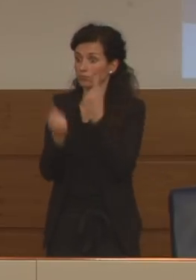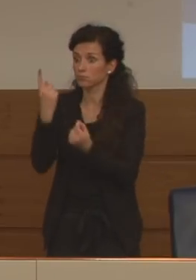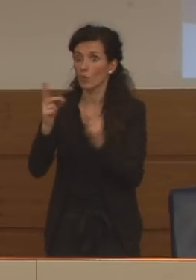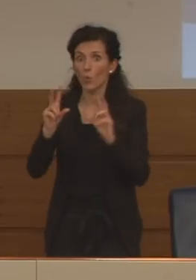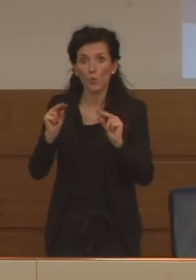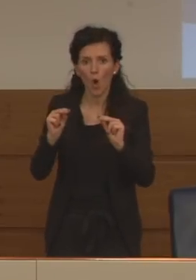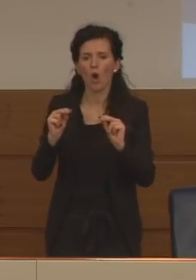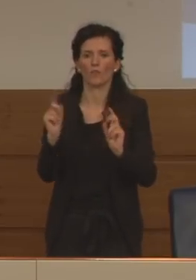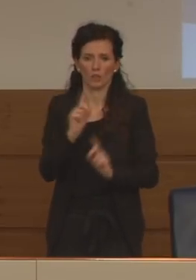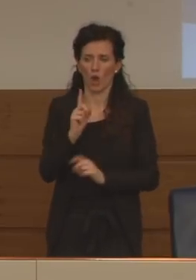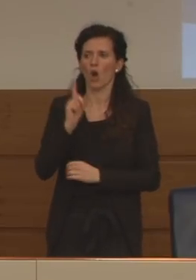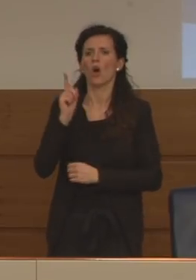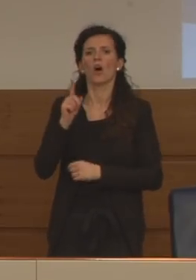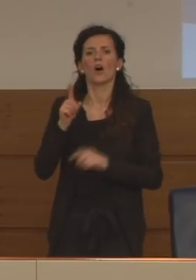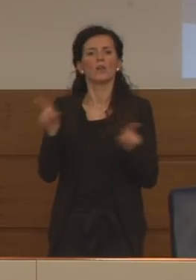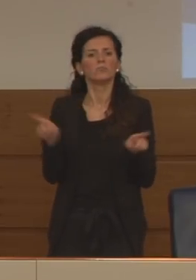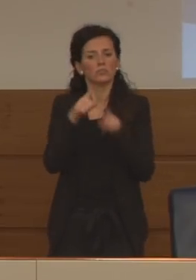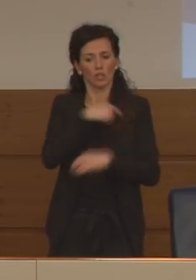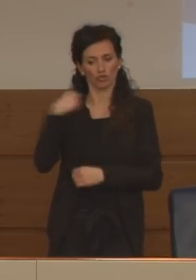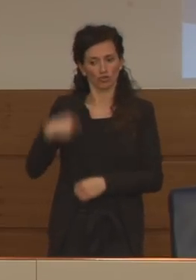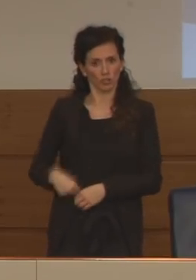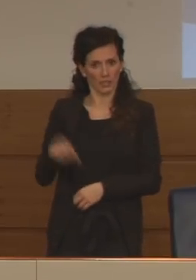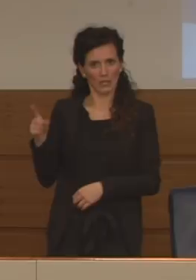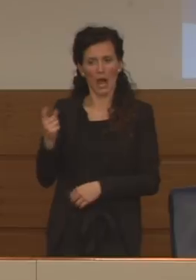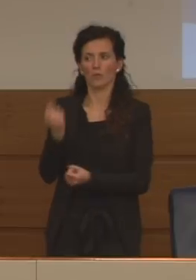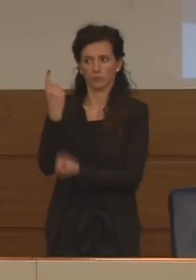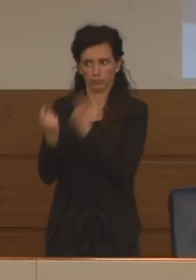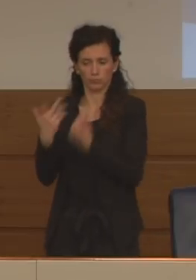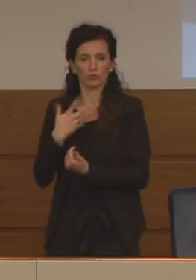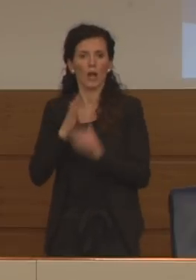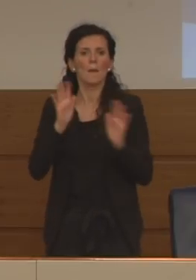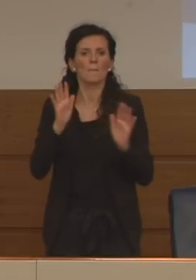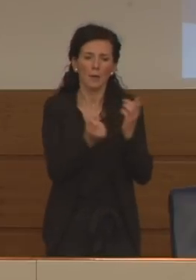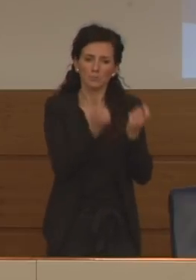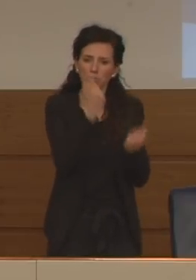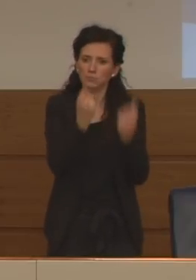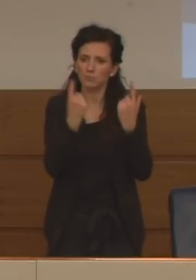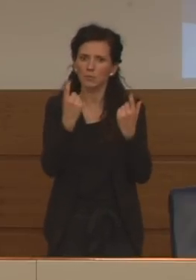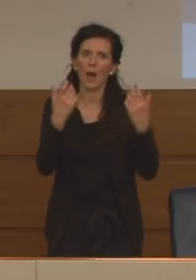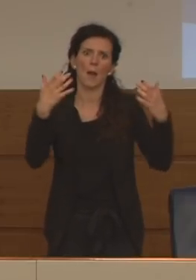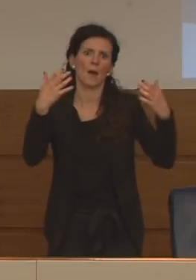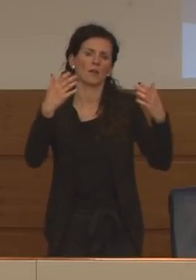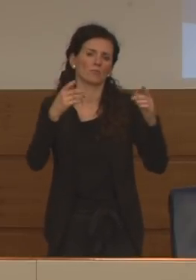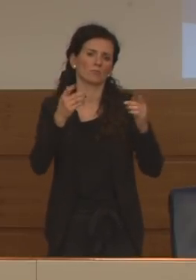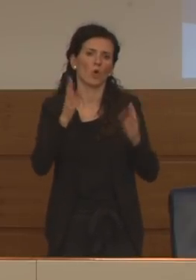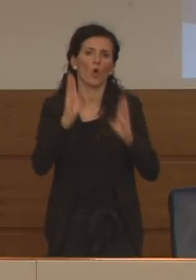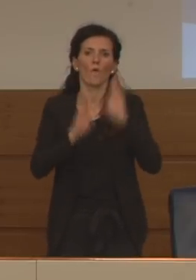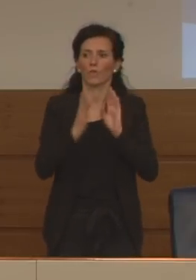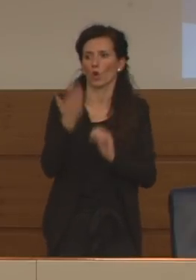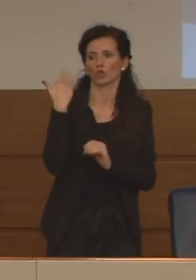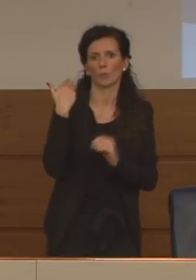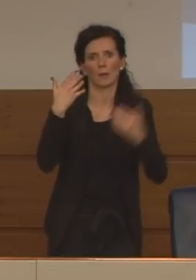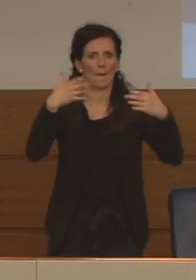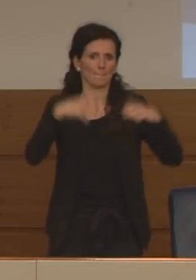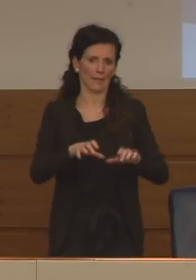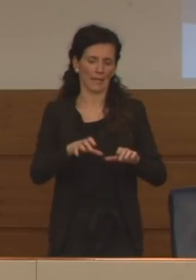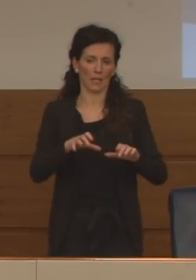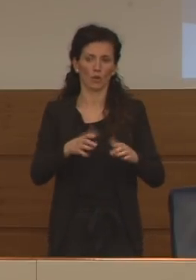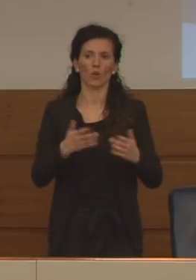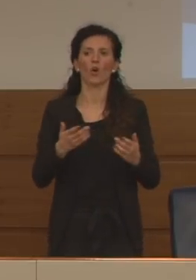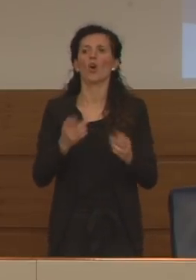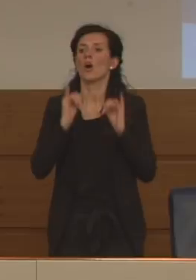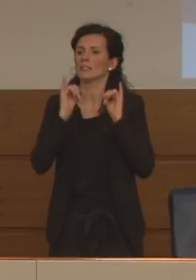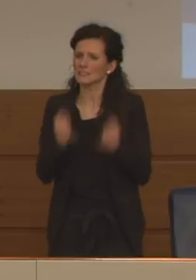abbiamo nuovi casi ma che il numero di nuovi casi è significativamente ridotto abbiamo ragione di ritenere che l'estensione di